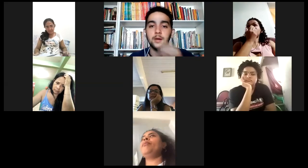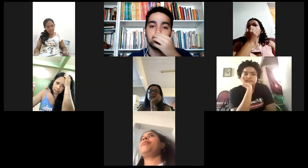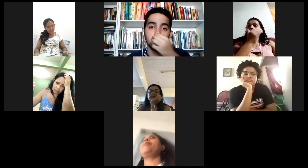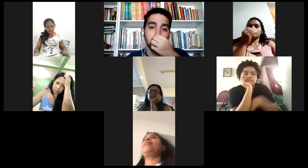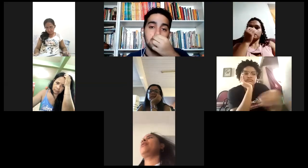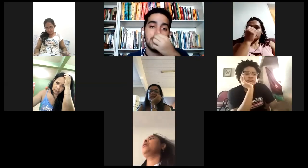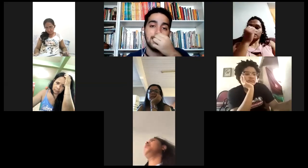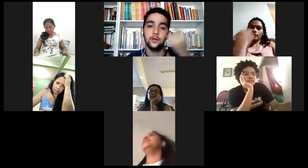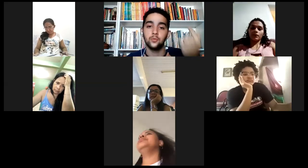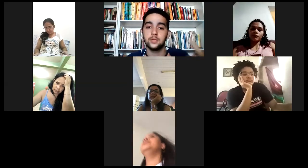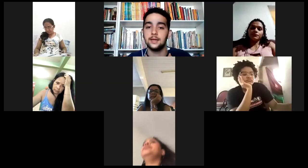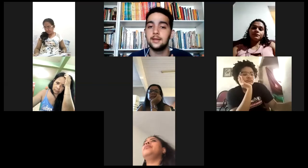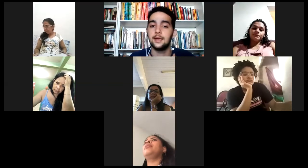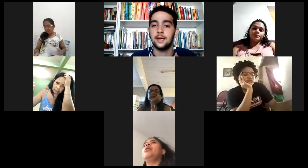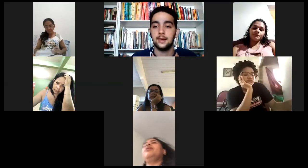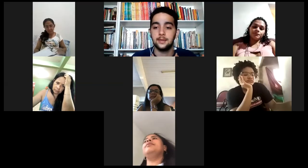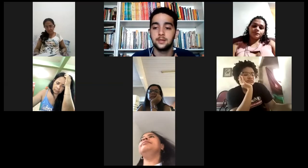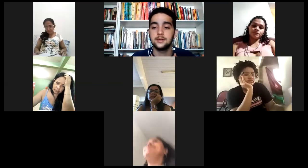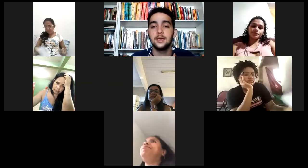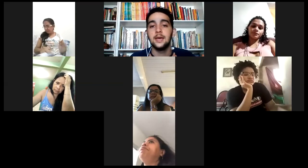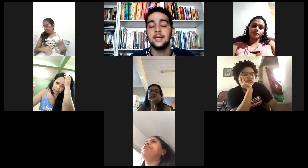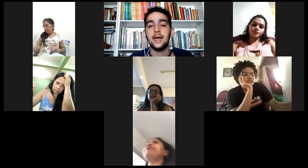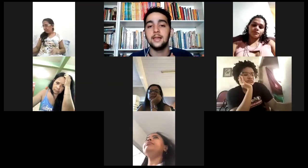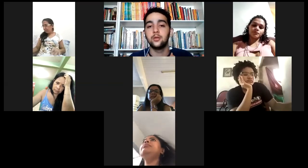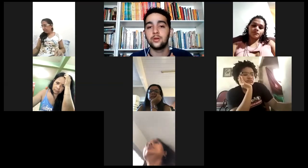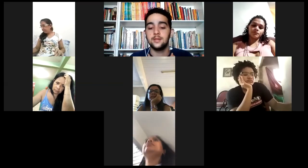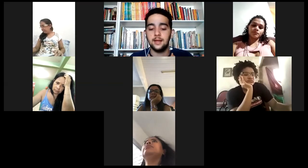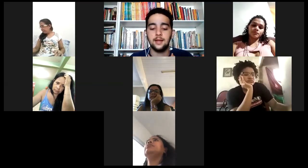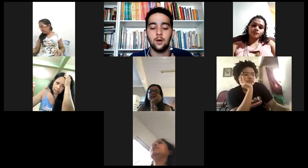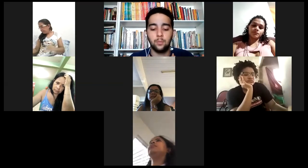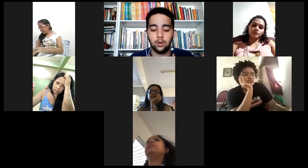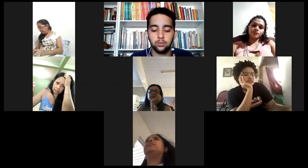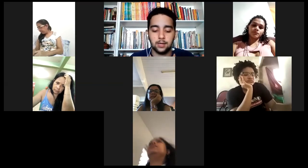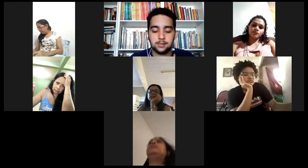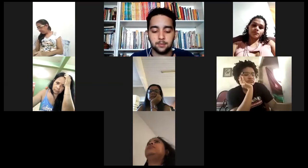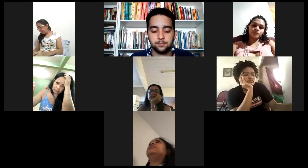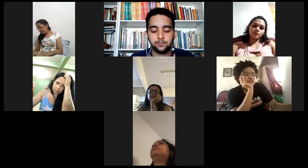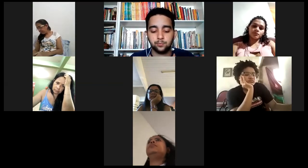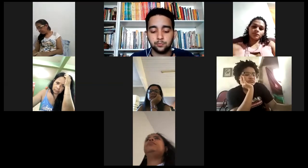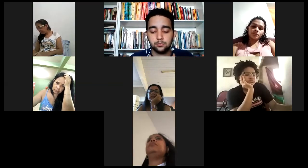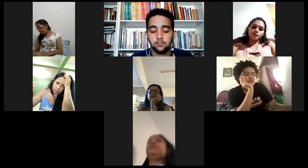Que para o surdo, a L1 dele é a Libras e a L2 dele é o português.